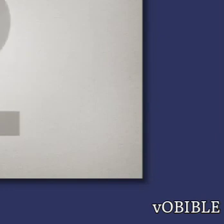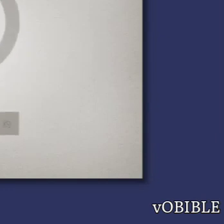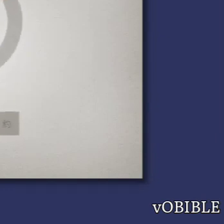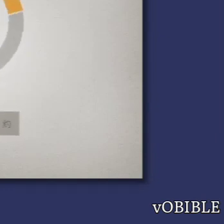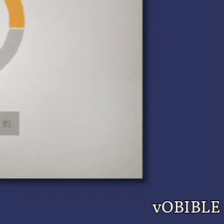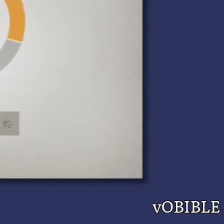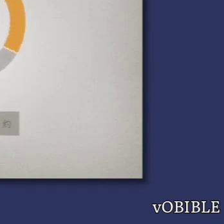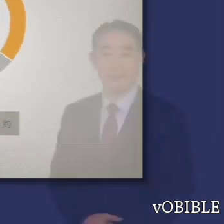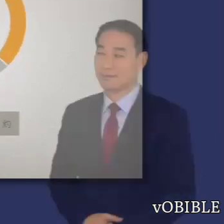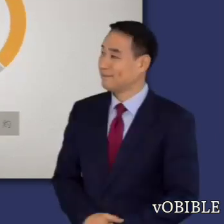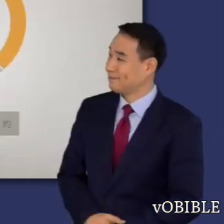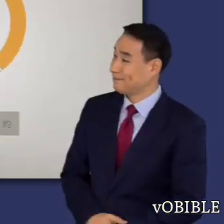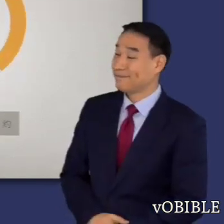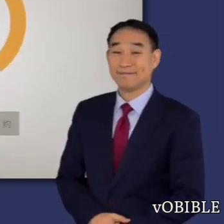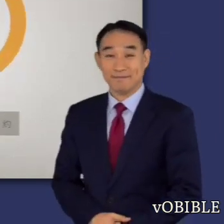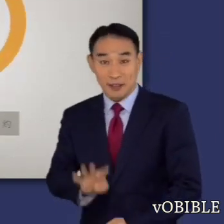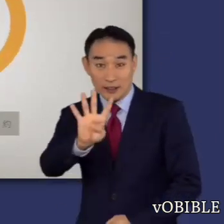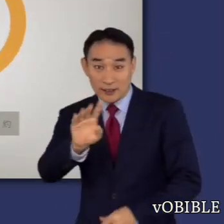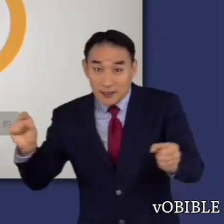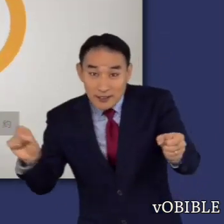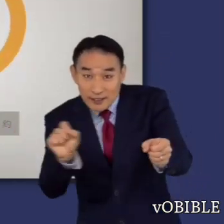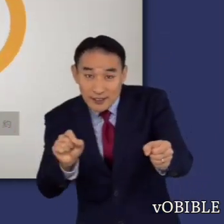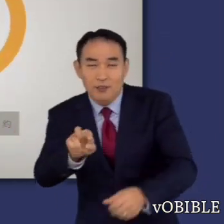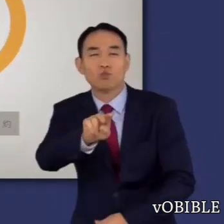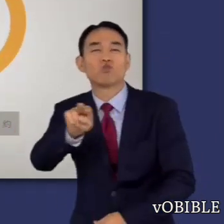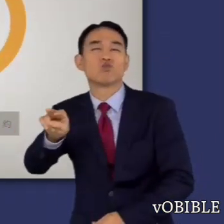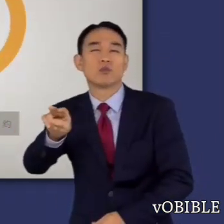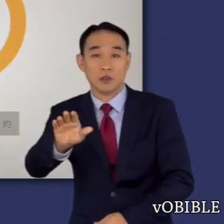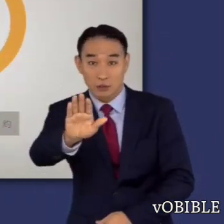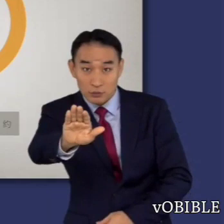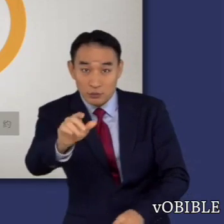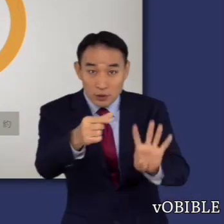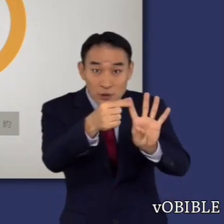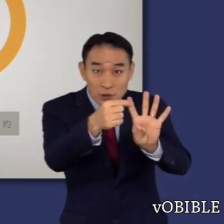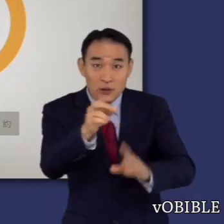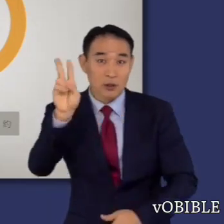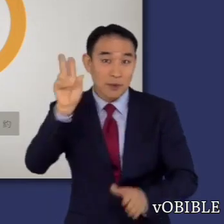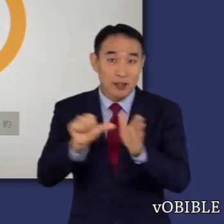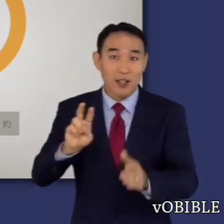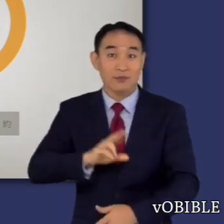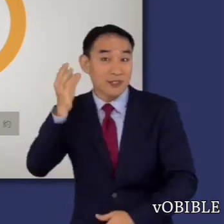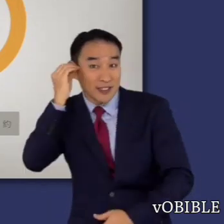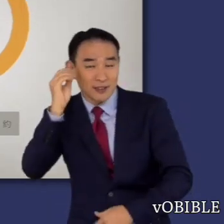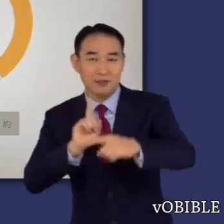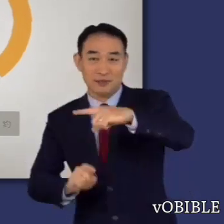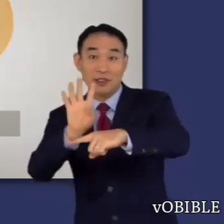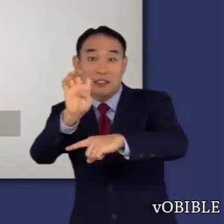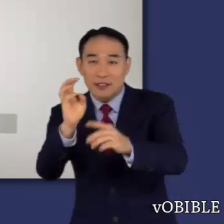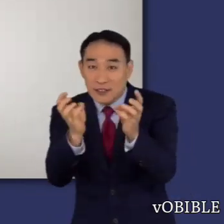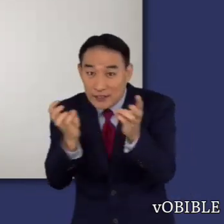事。马太福音有 40% 的记载和细节是另外三卷福音书没有提到